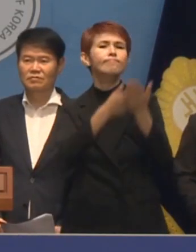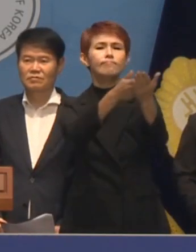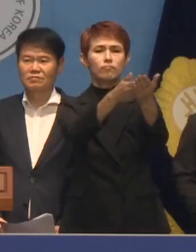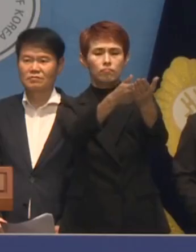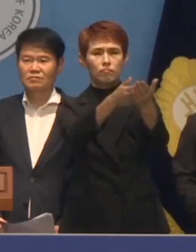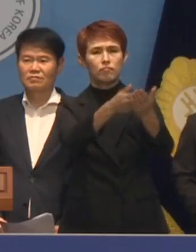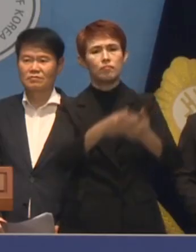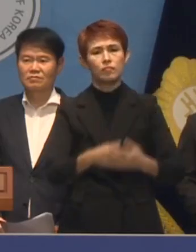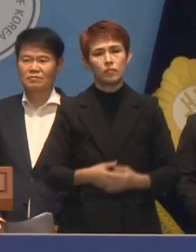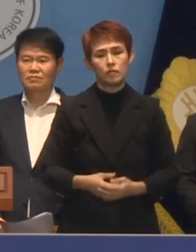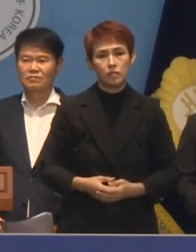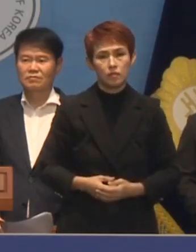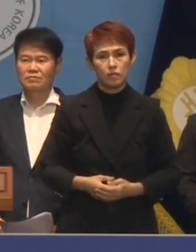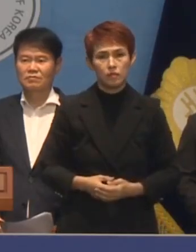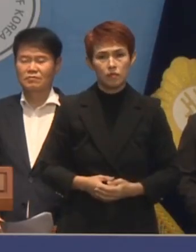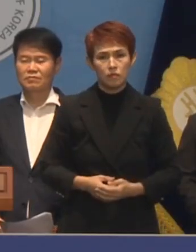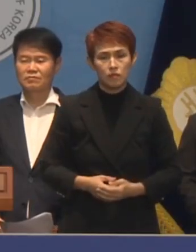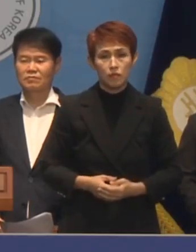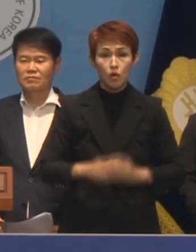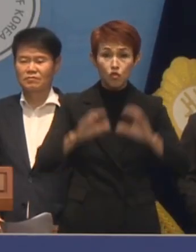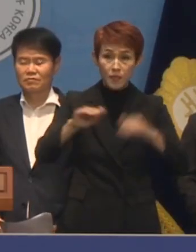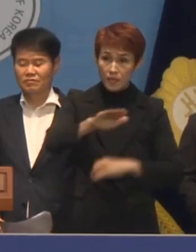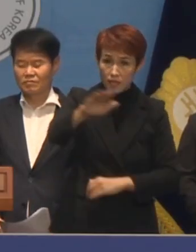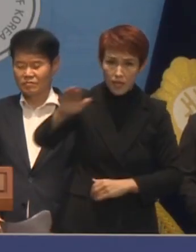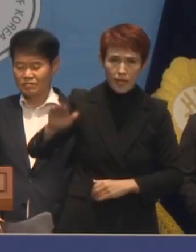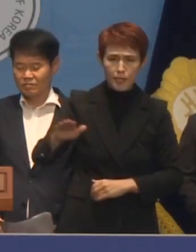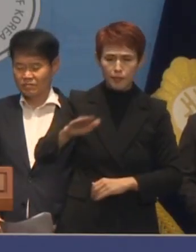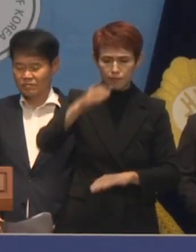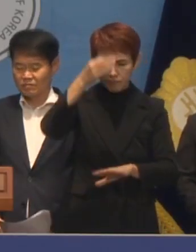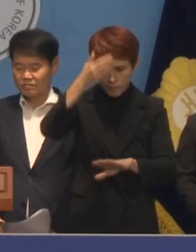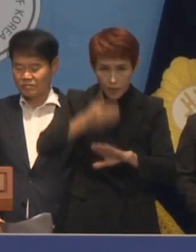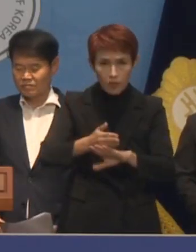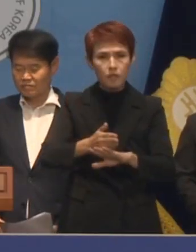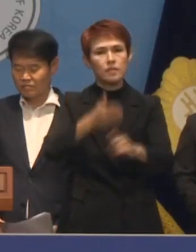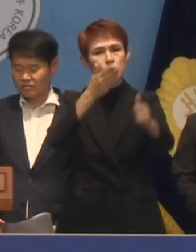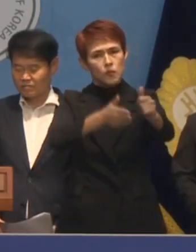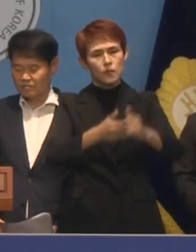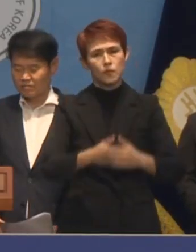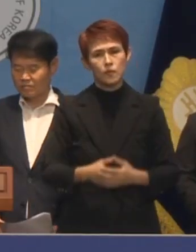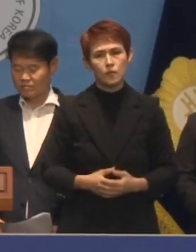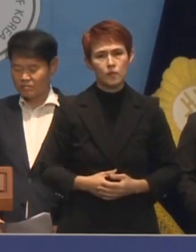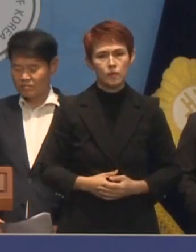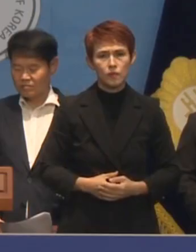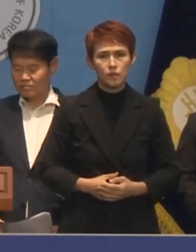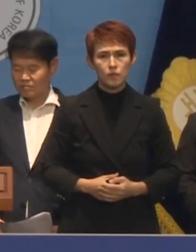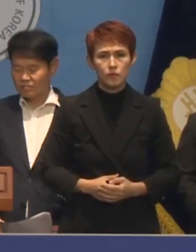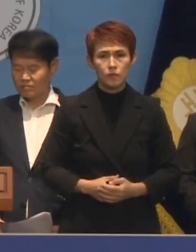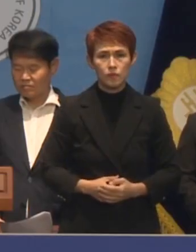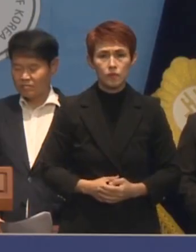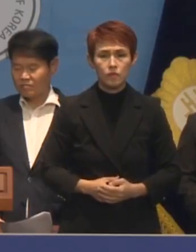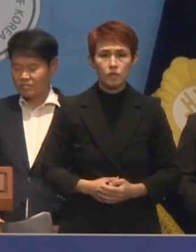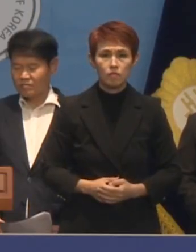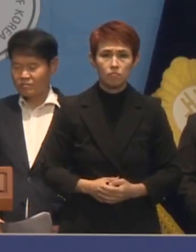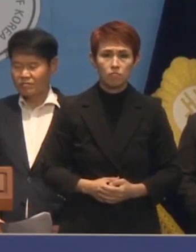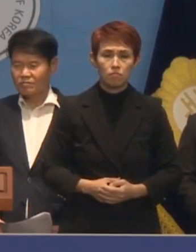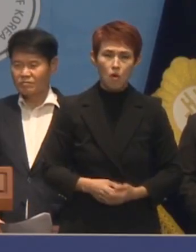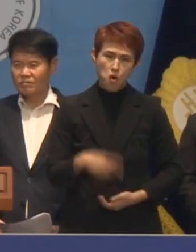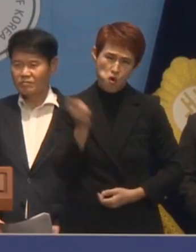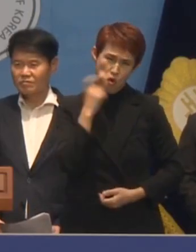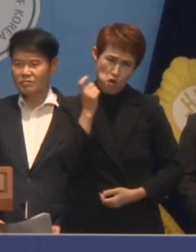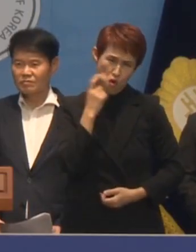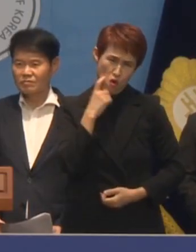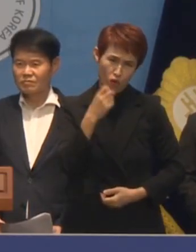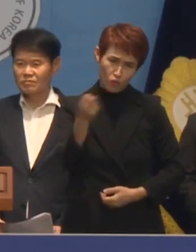촉구합니다. 그리고 국민 앞에 정중히 사과하기 바랍니다. 입만 열면